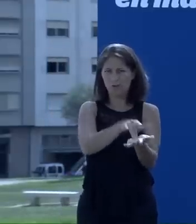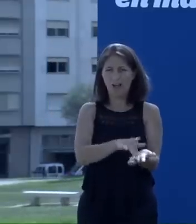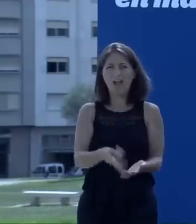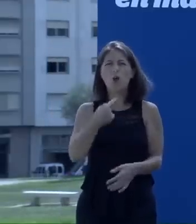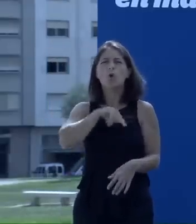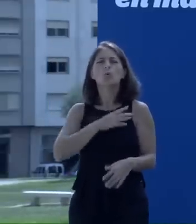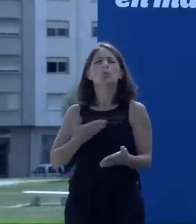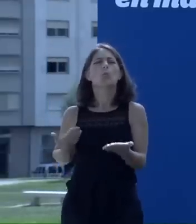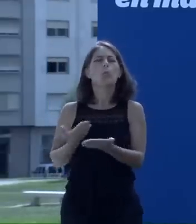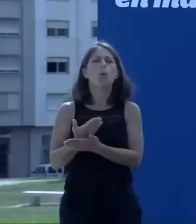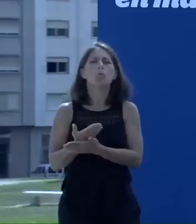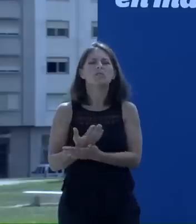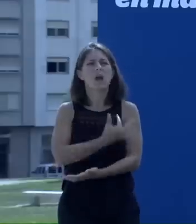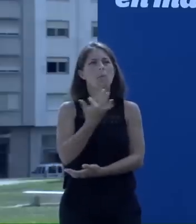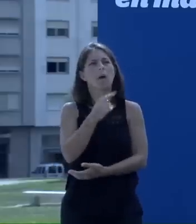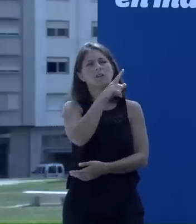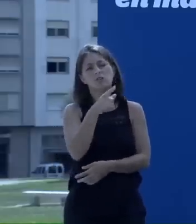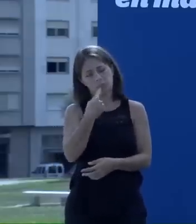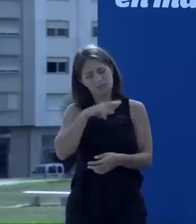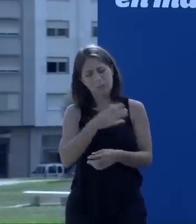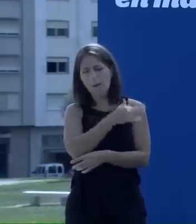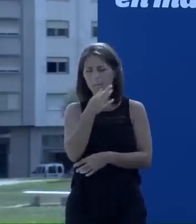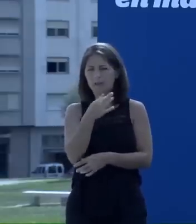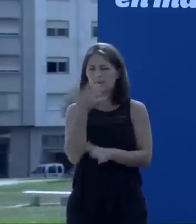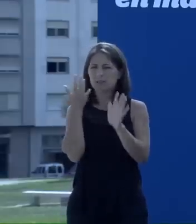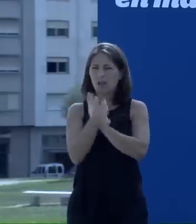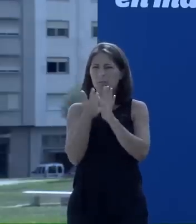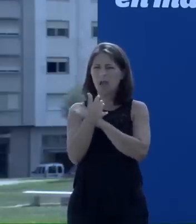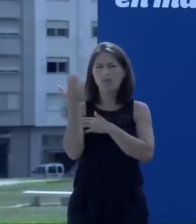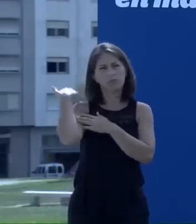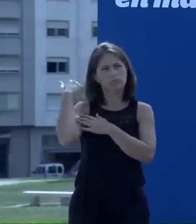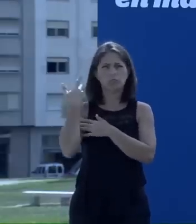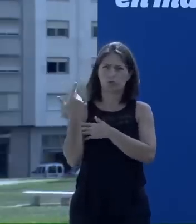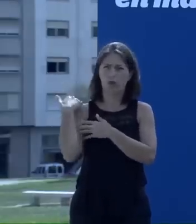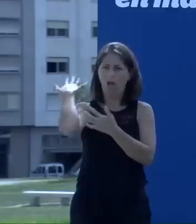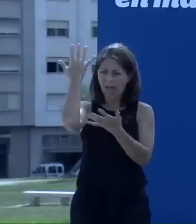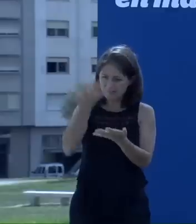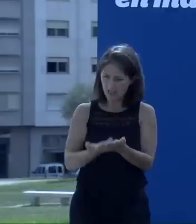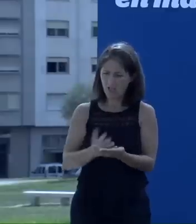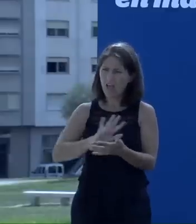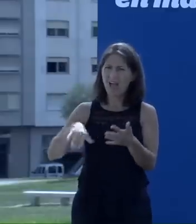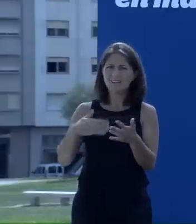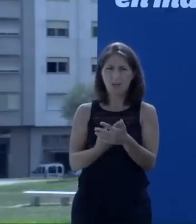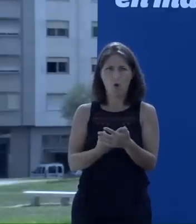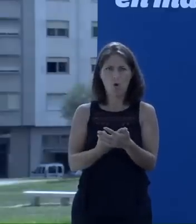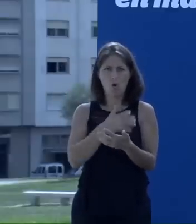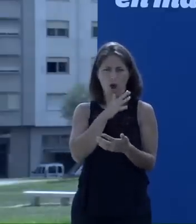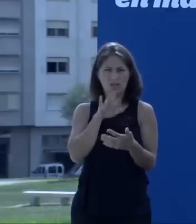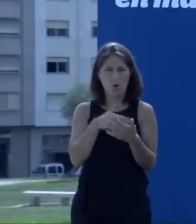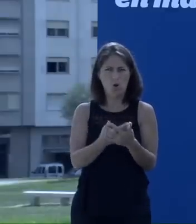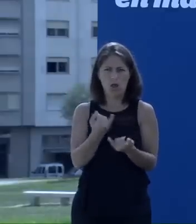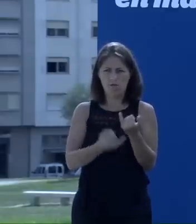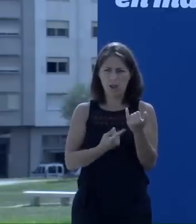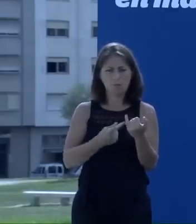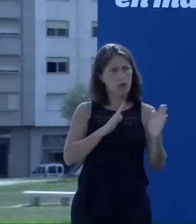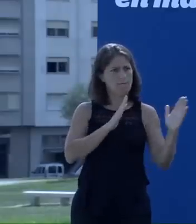nosas propostas e a súa formulación atravesaron unha serie de fases ata que concretar no día de hoxe